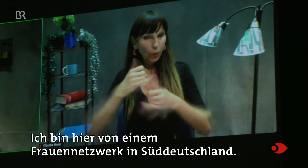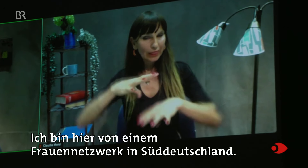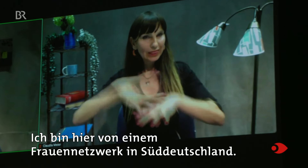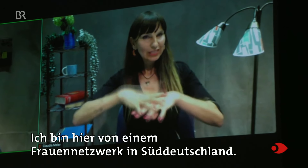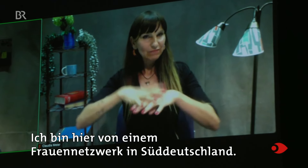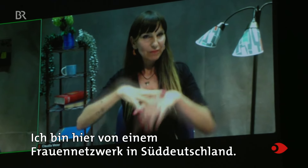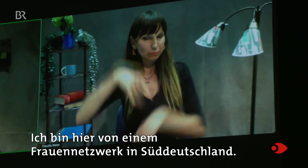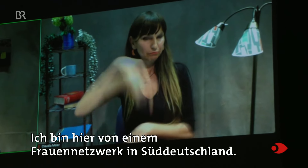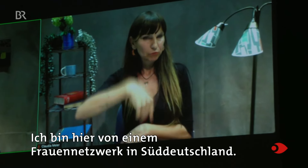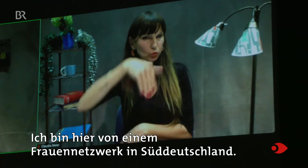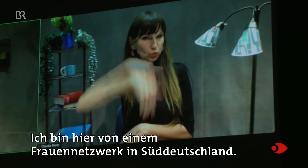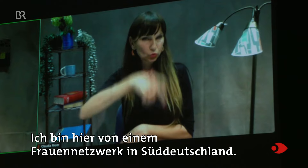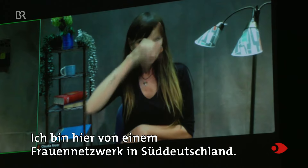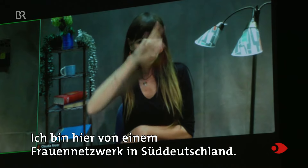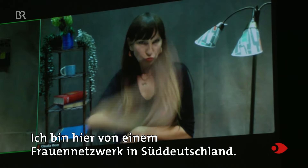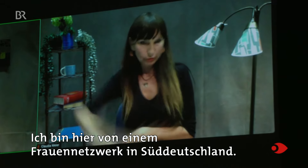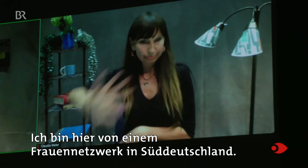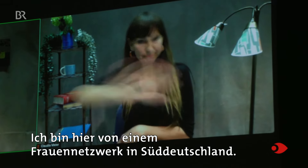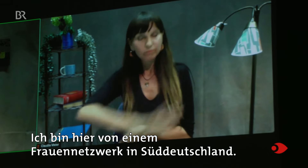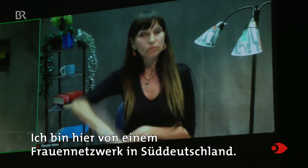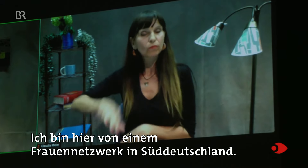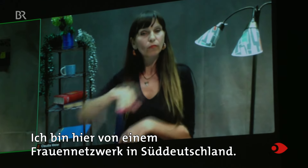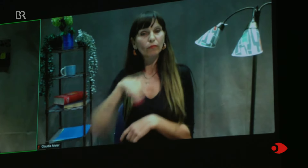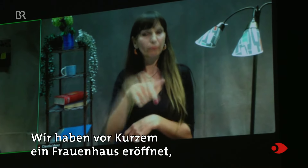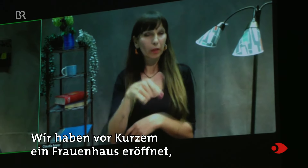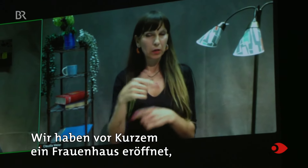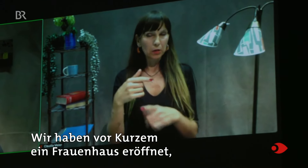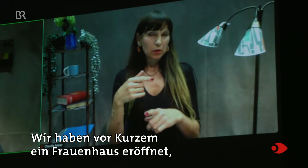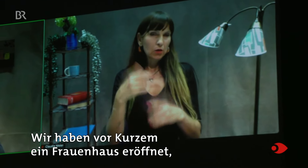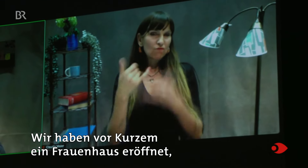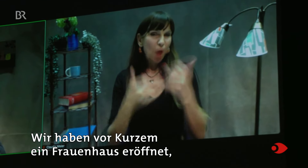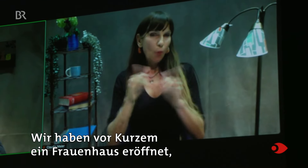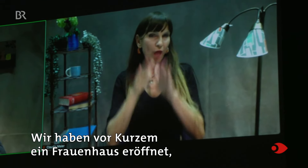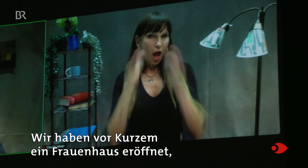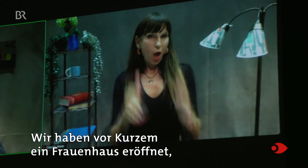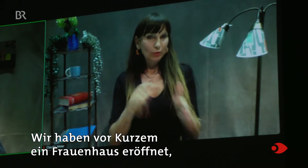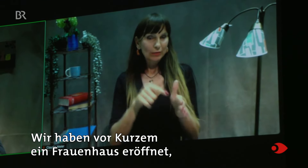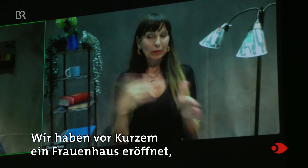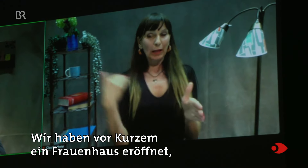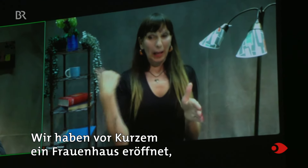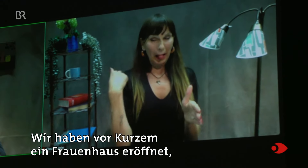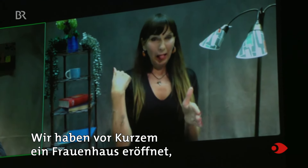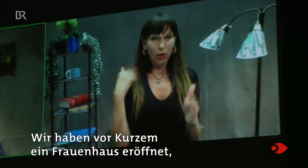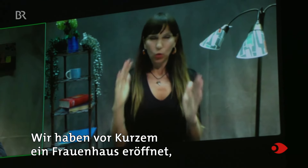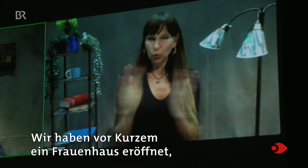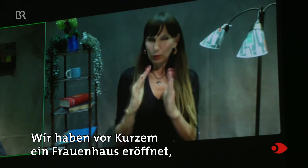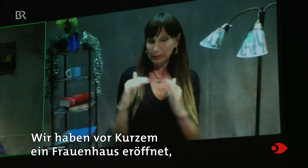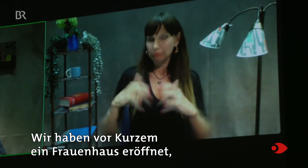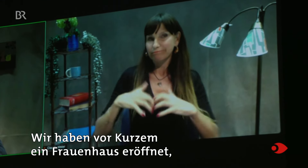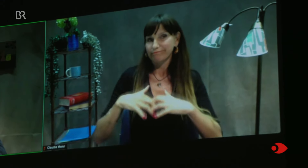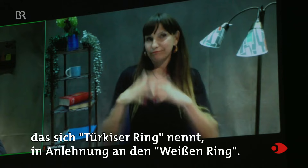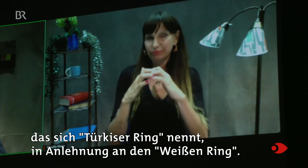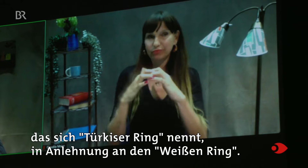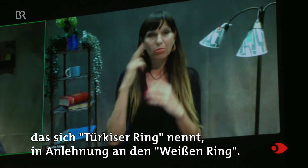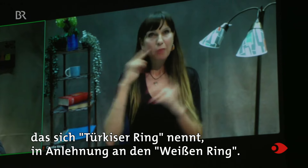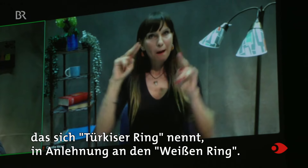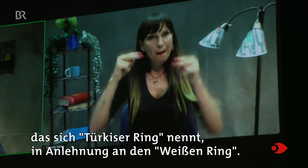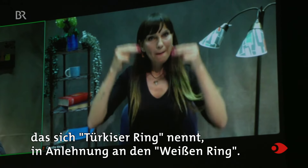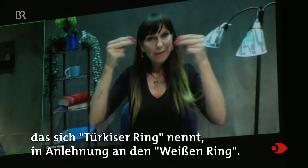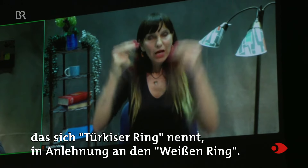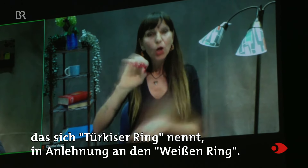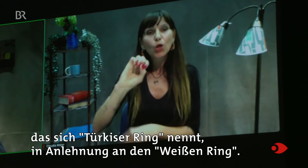Ich bin hier von einem Frauennetzwerk in Süddeutschland. Wir haben vor kurzem ein Frauenhaus eröffnet, das